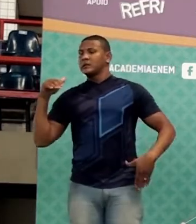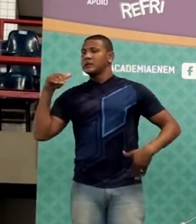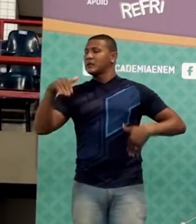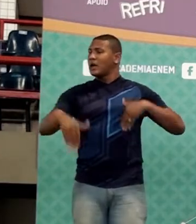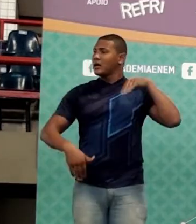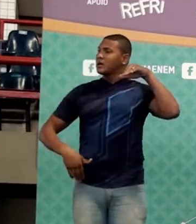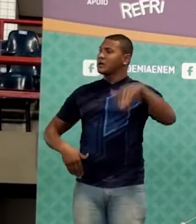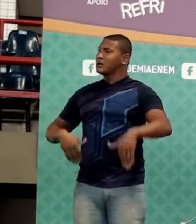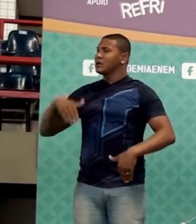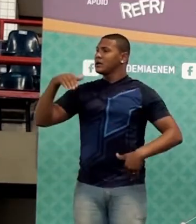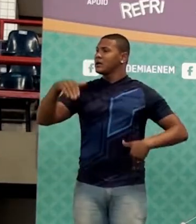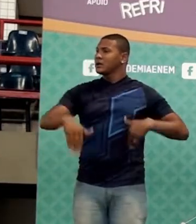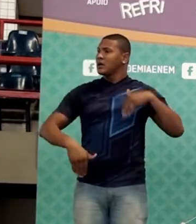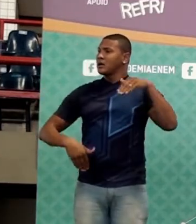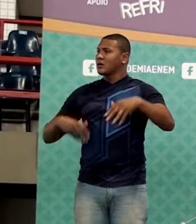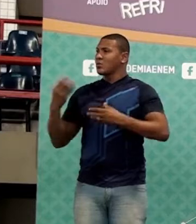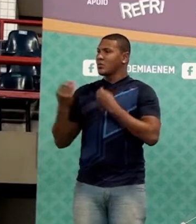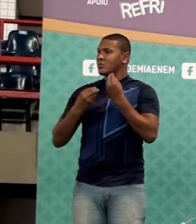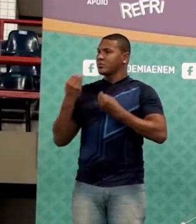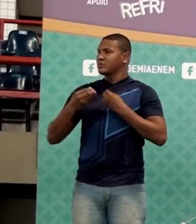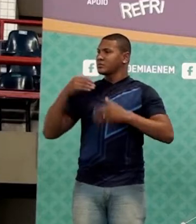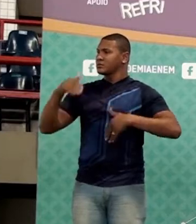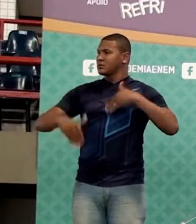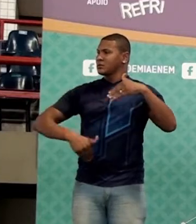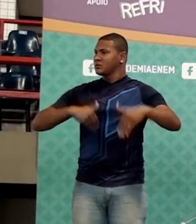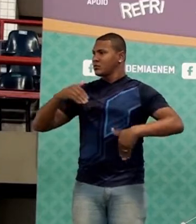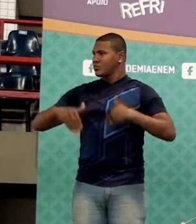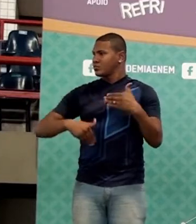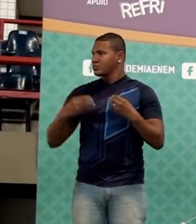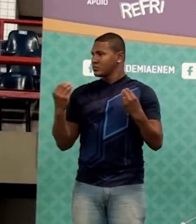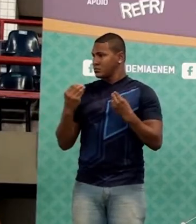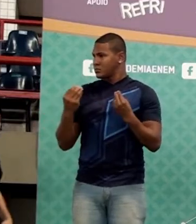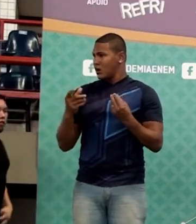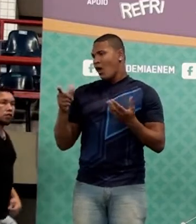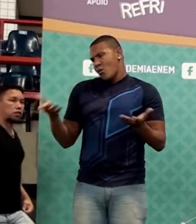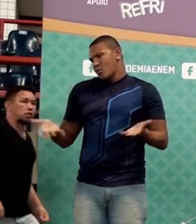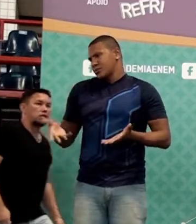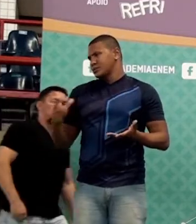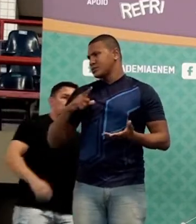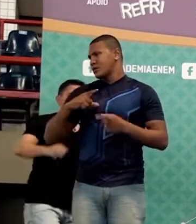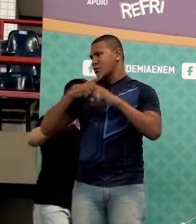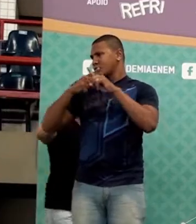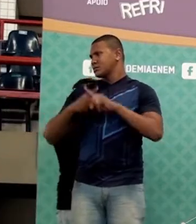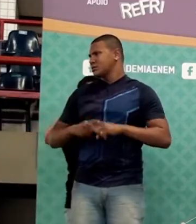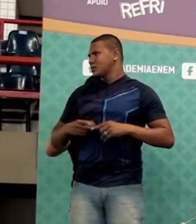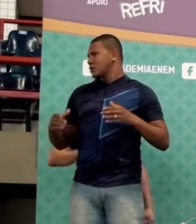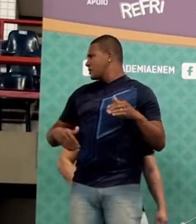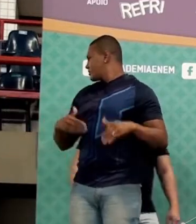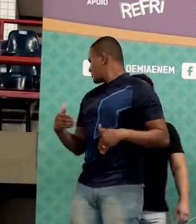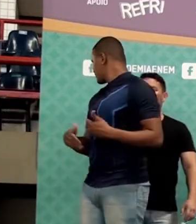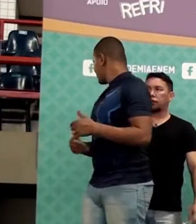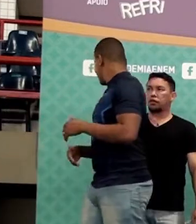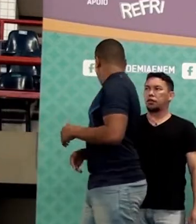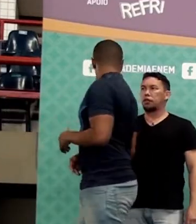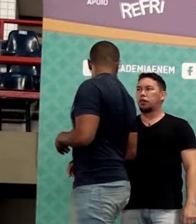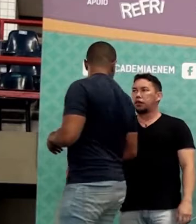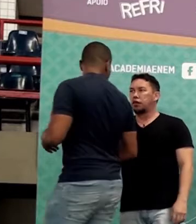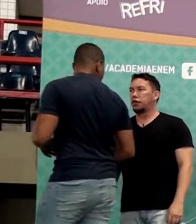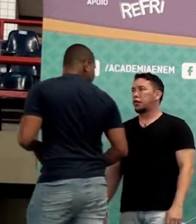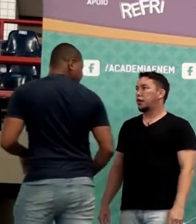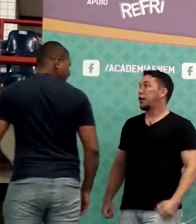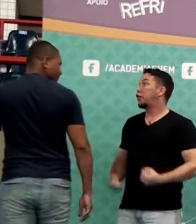lado. Então ele nadava. Hoje a gente tem a natação. Agora o que é que nós vamos ver aqui? Nós vamos fazer uma